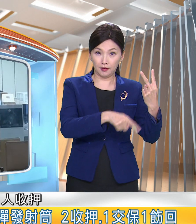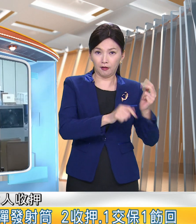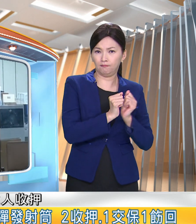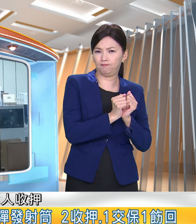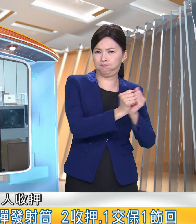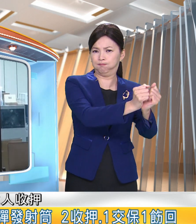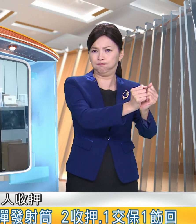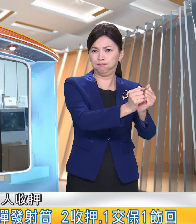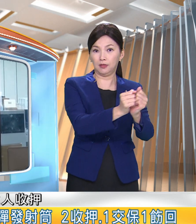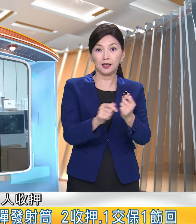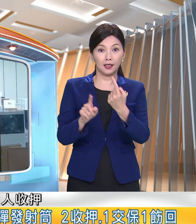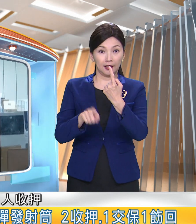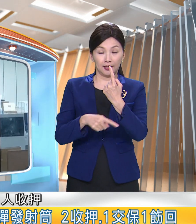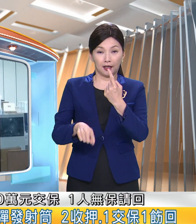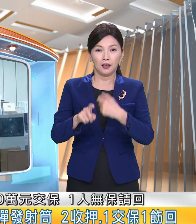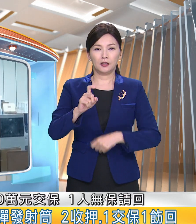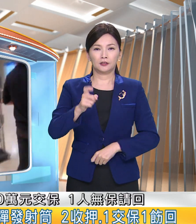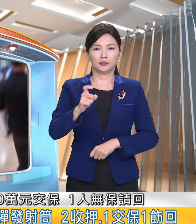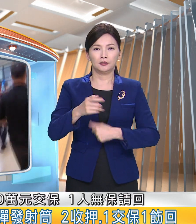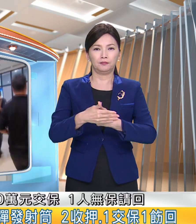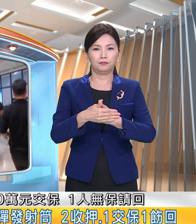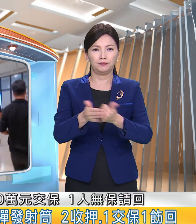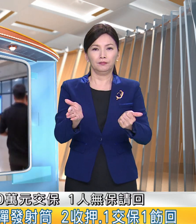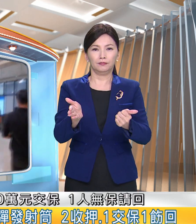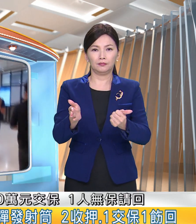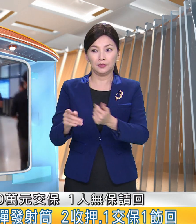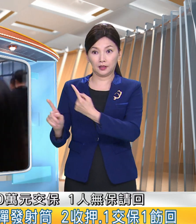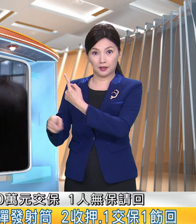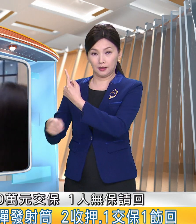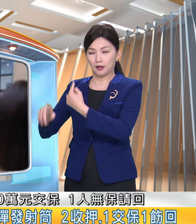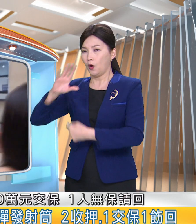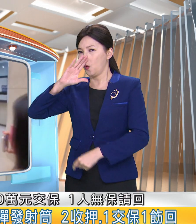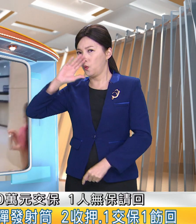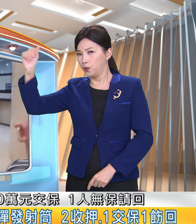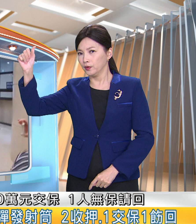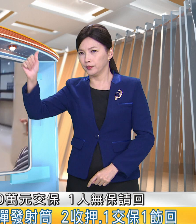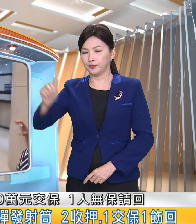两人收押，一人以新台币10万元交保，一人无保请回。